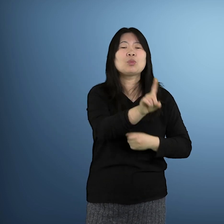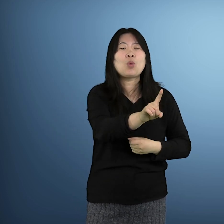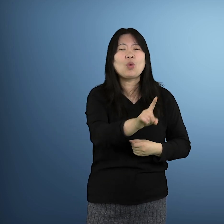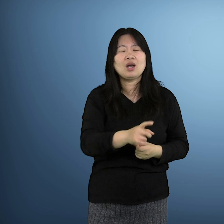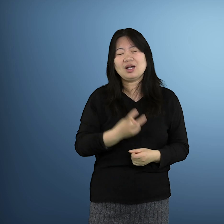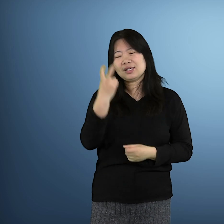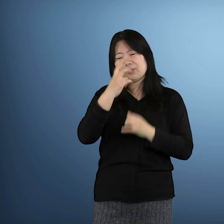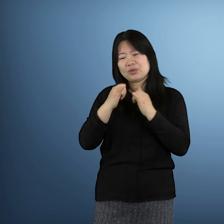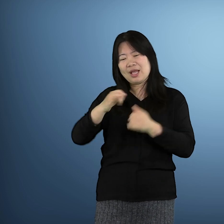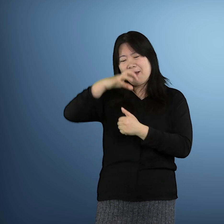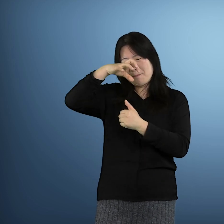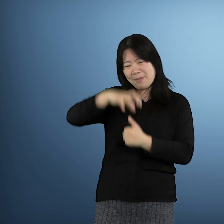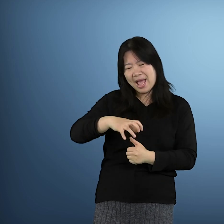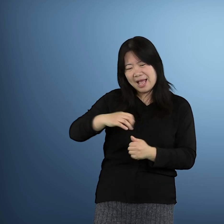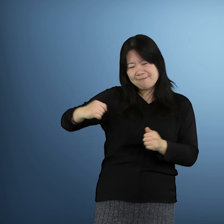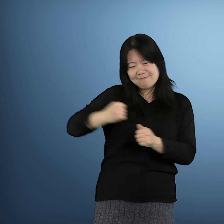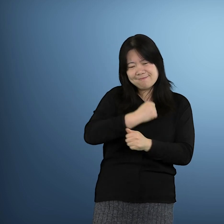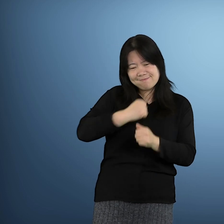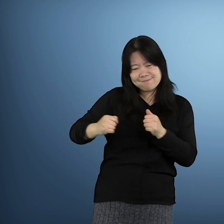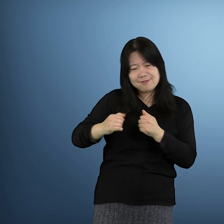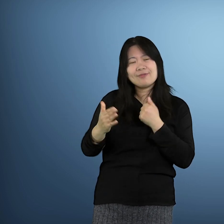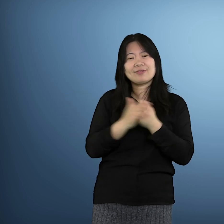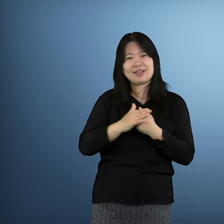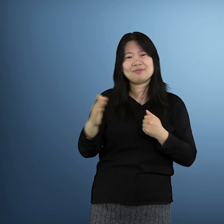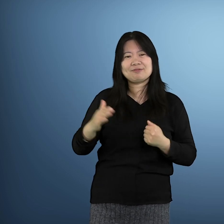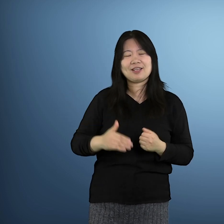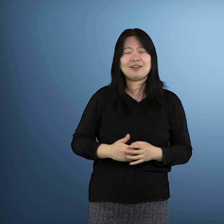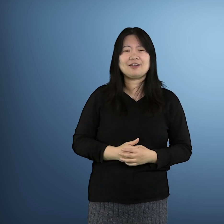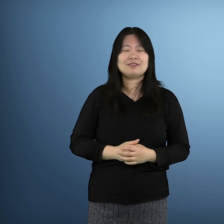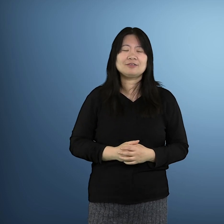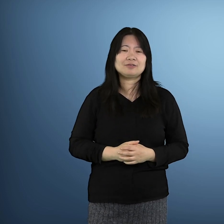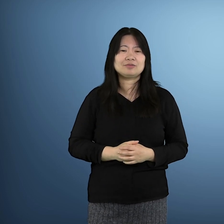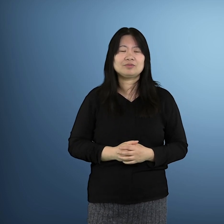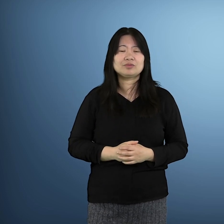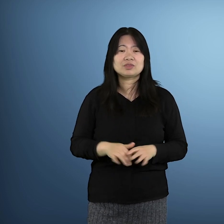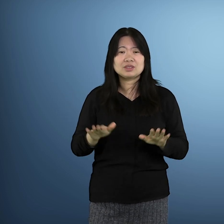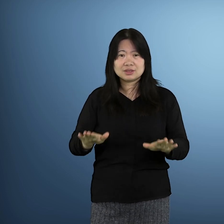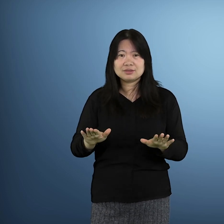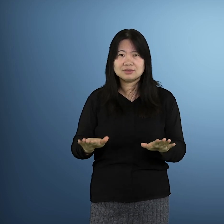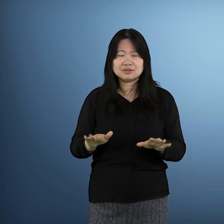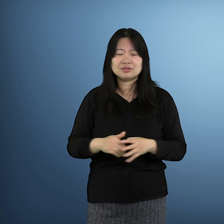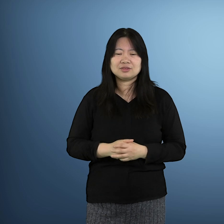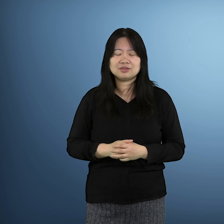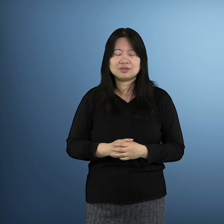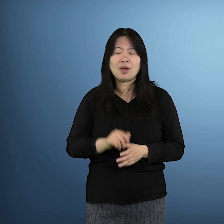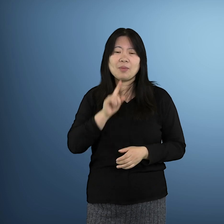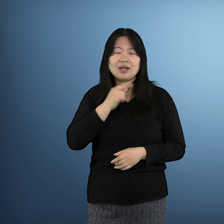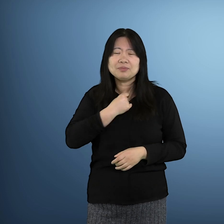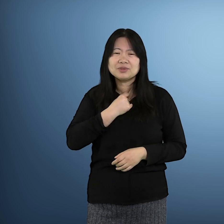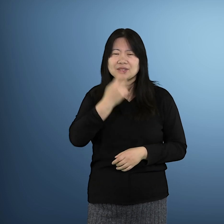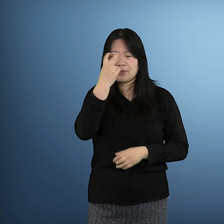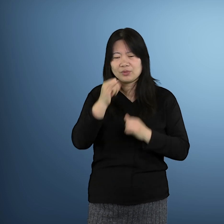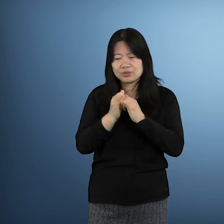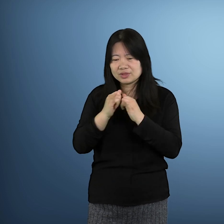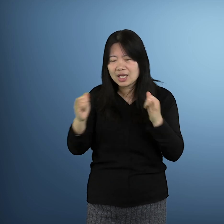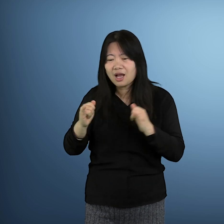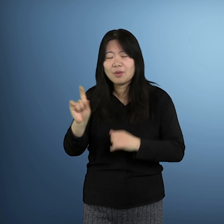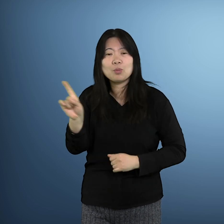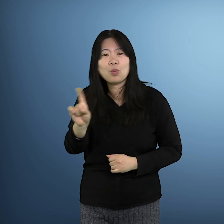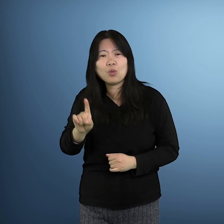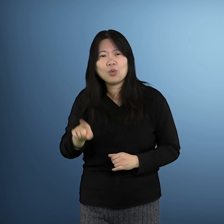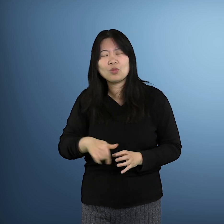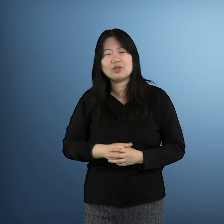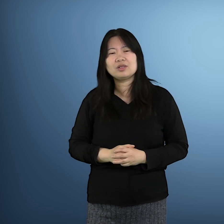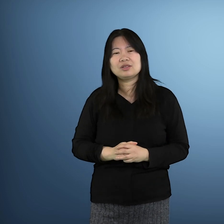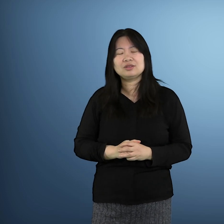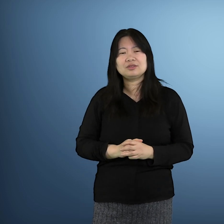감독자들의 압제와 폭거예요. 그럼 여기서 말하고자 하는 감독자는 뭘 얘기하고